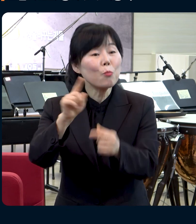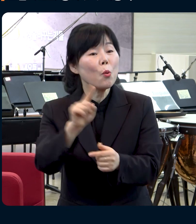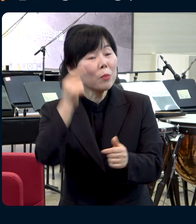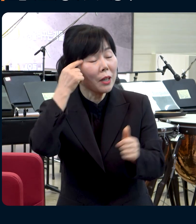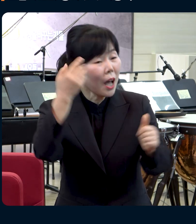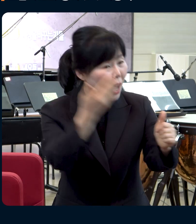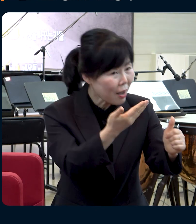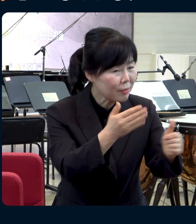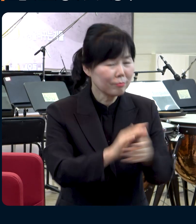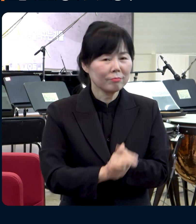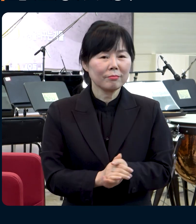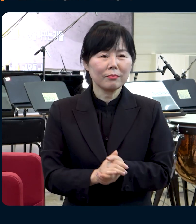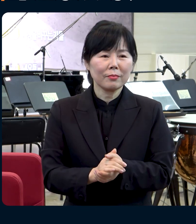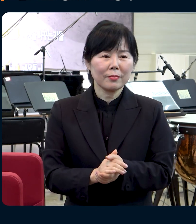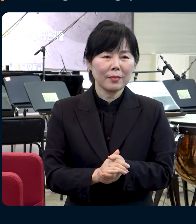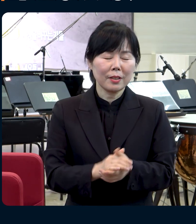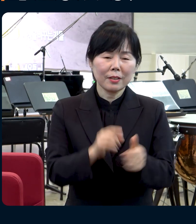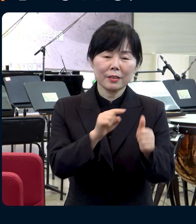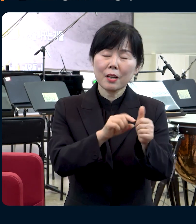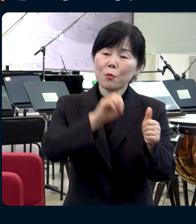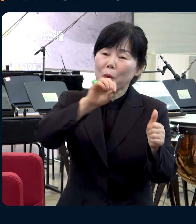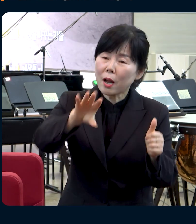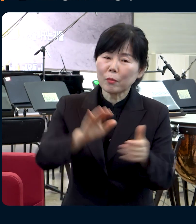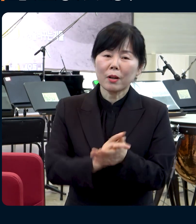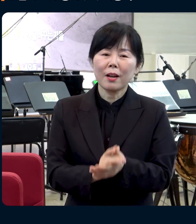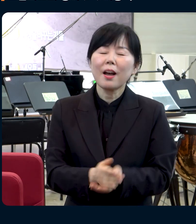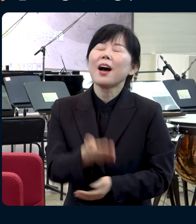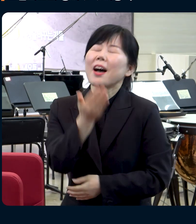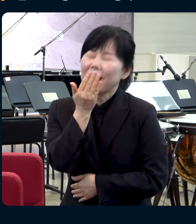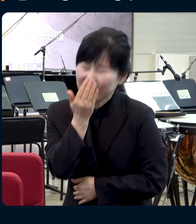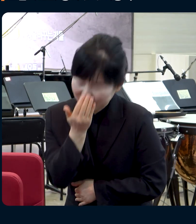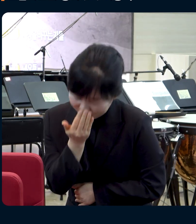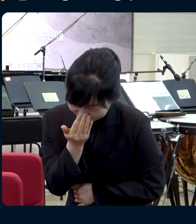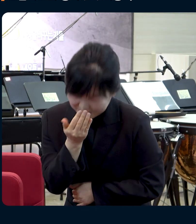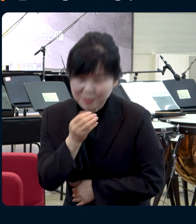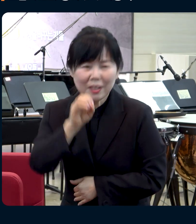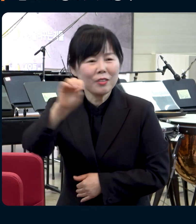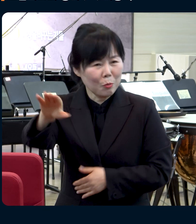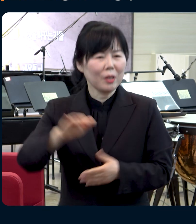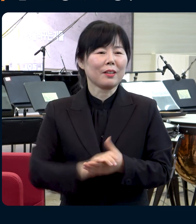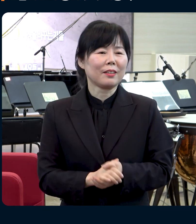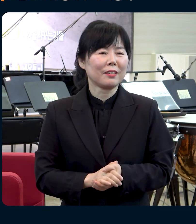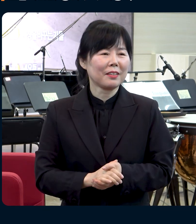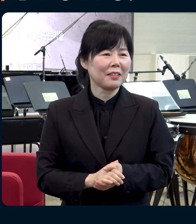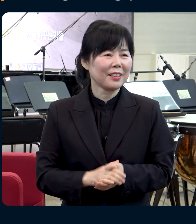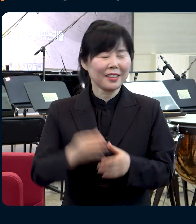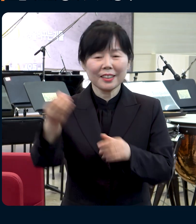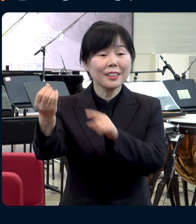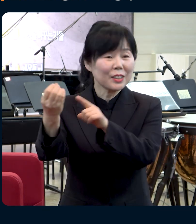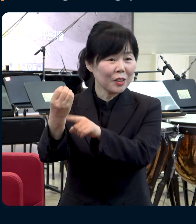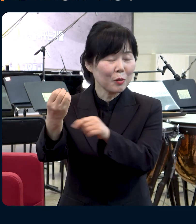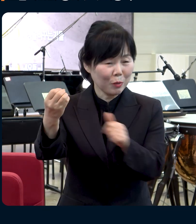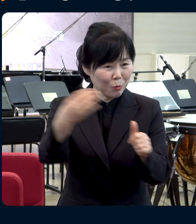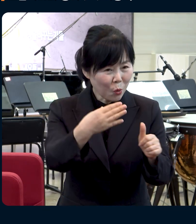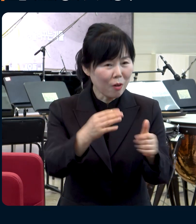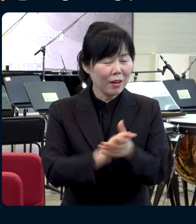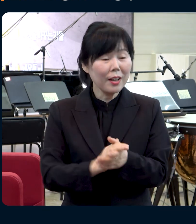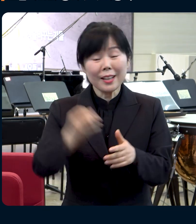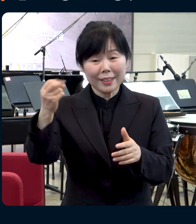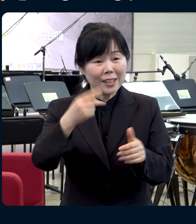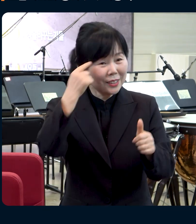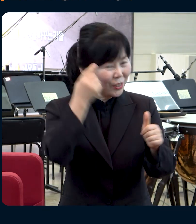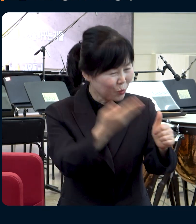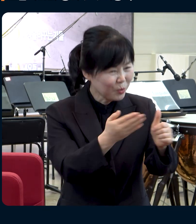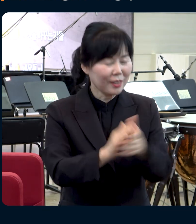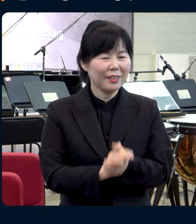묻습니다. 그러자 어거스틴 선생님은 겸손입니다 라고 얘기하는 것입니다. 그러자 이분이 어거스트 선생님이 다시 한번